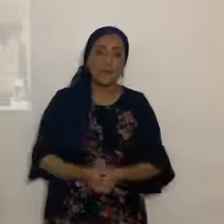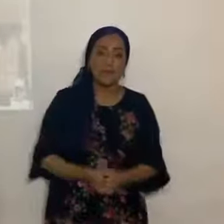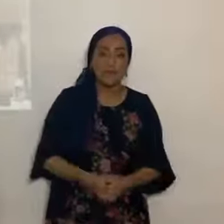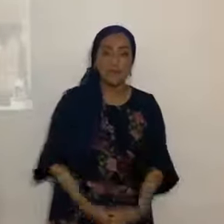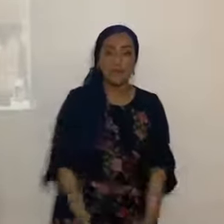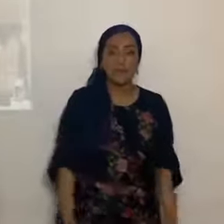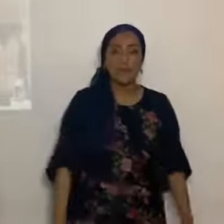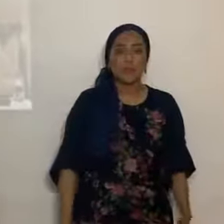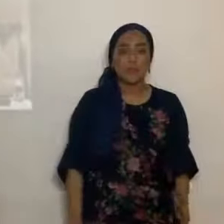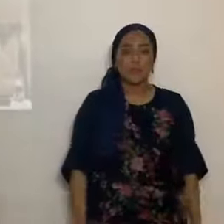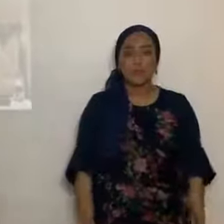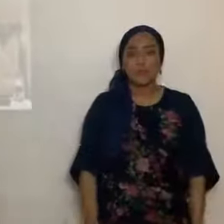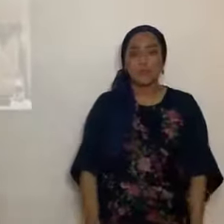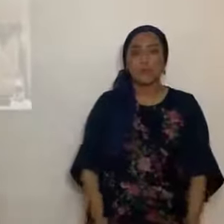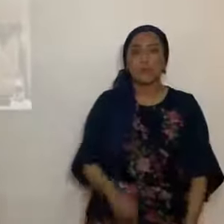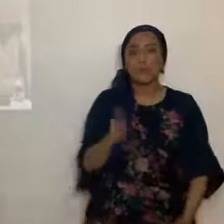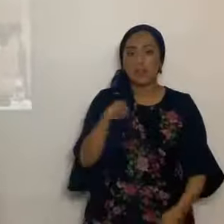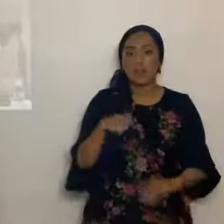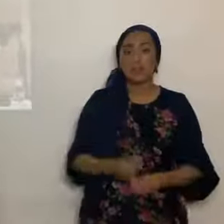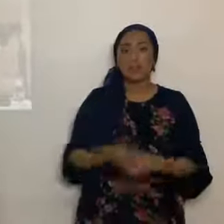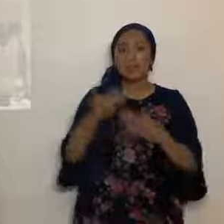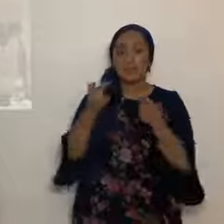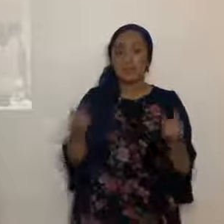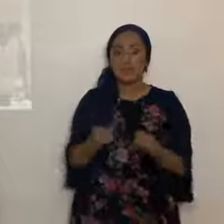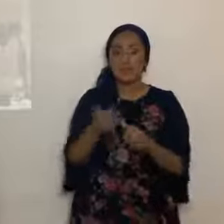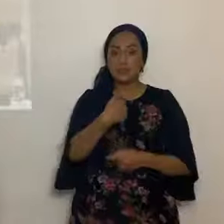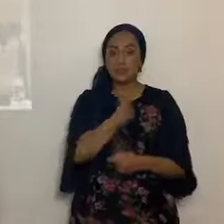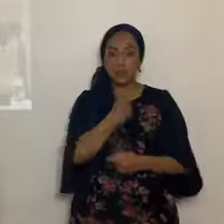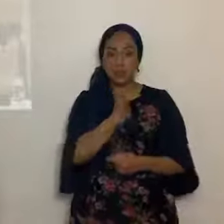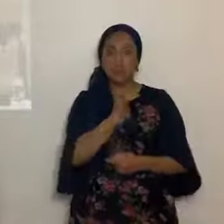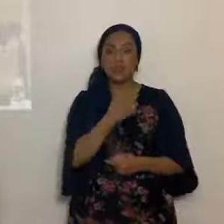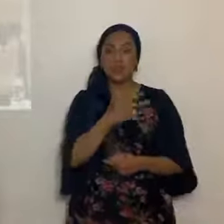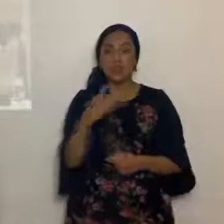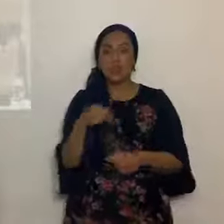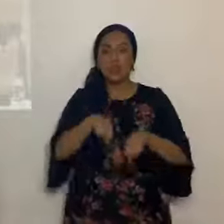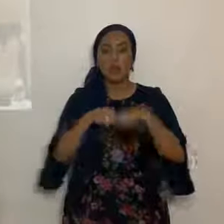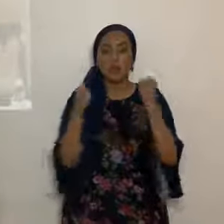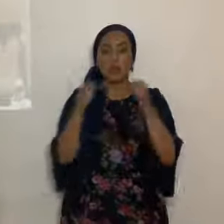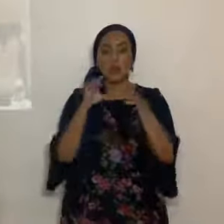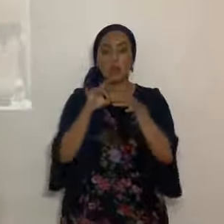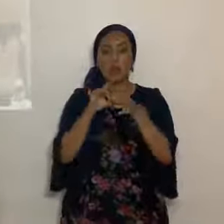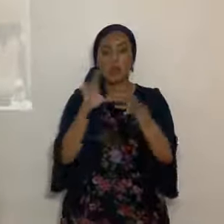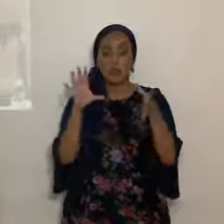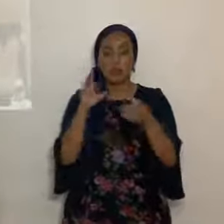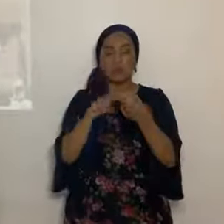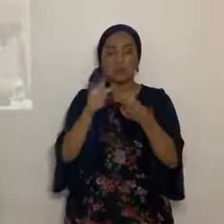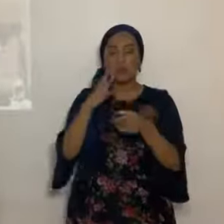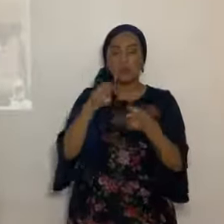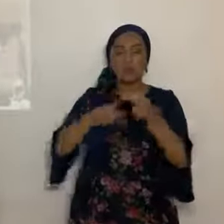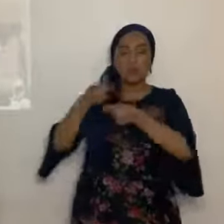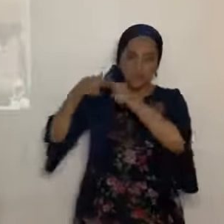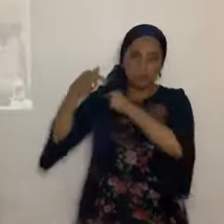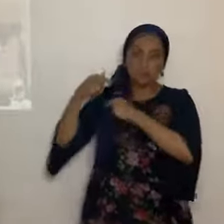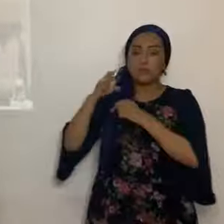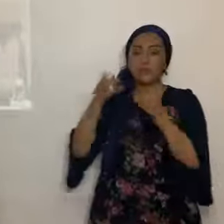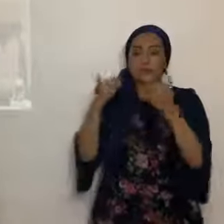Sí, entonces se tiene que confesar los pecados de uno y romper maldiciones de la 4ª generación. Ahora,